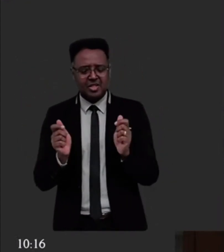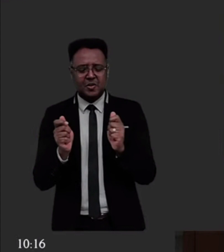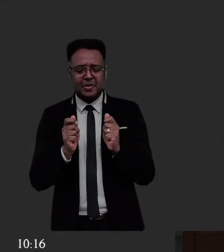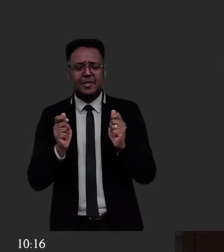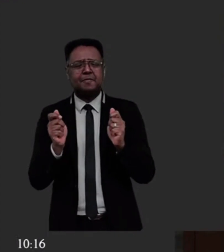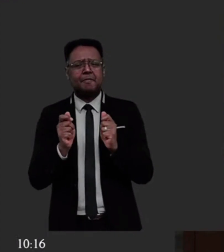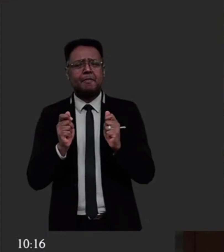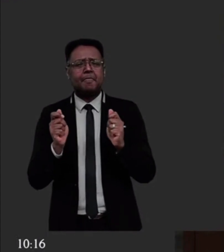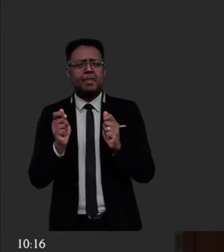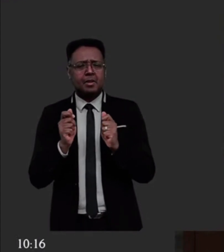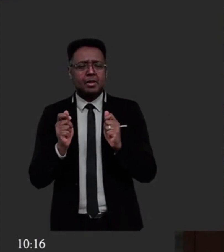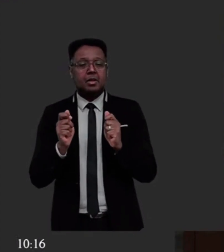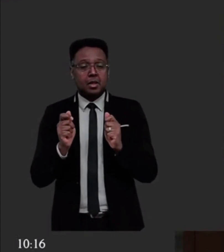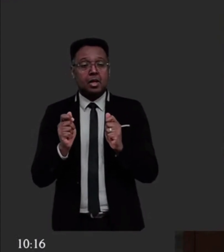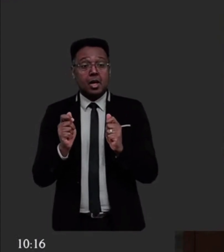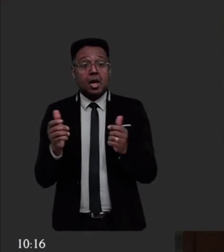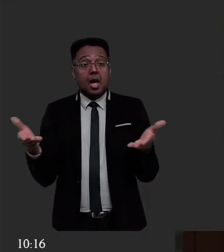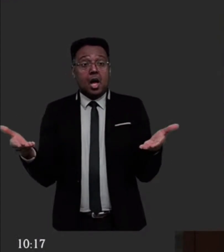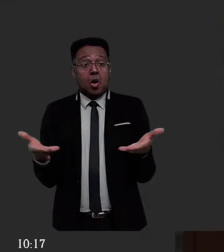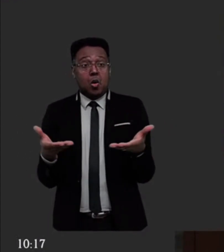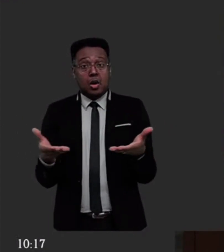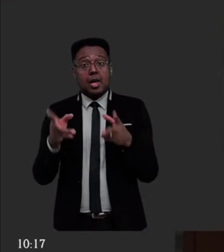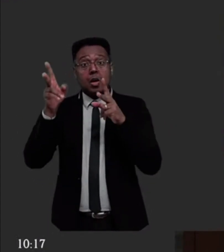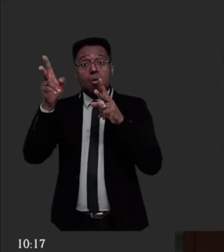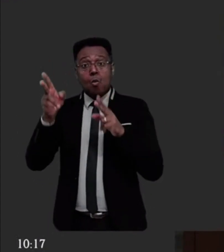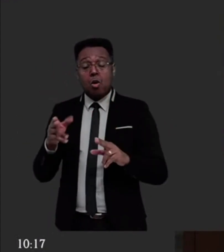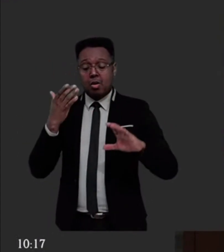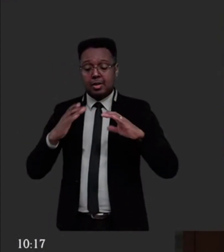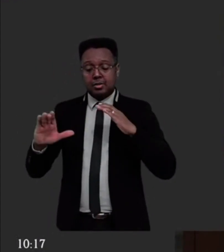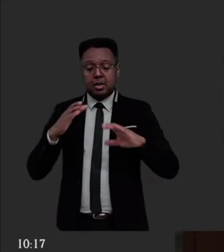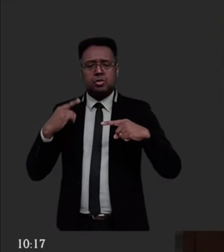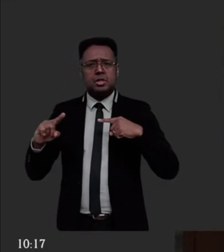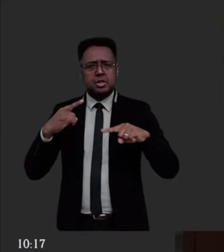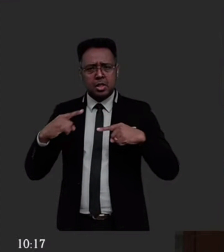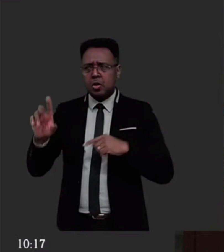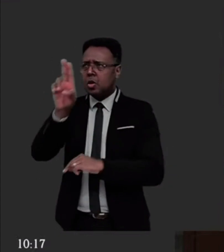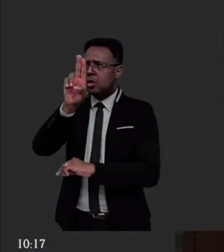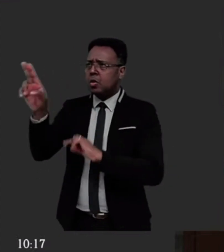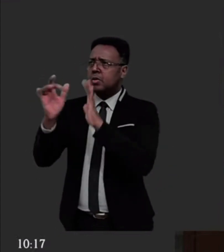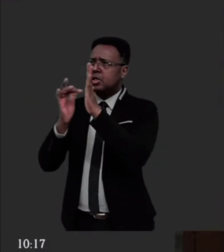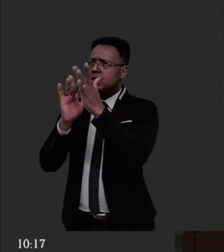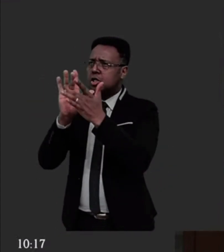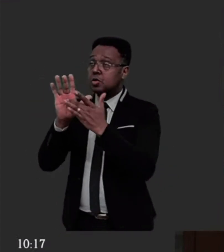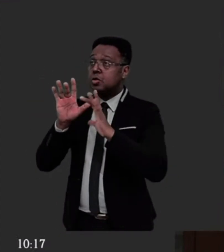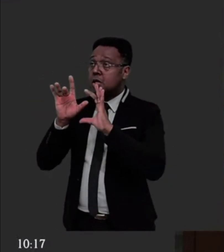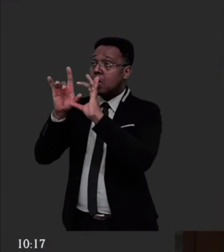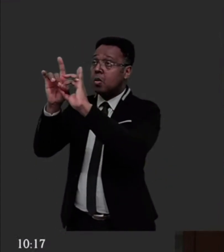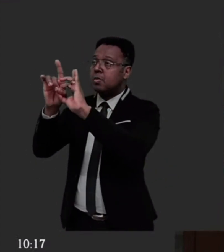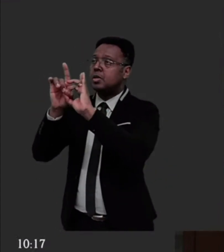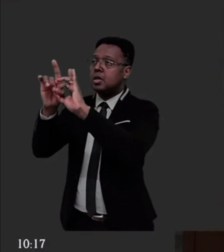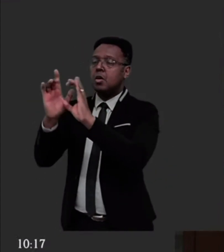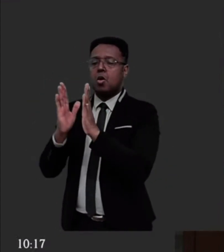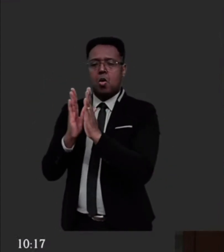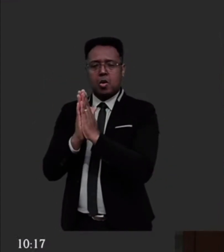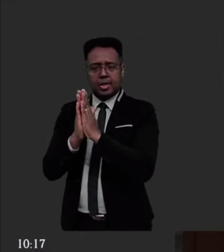Assim, sob o sangue de Jesus, como cantamos este hino, nesta mesma comunhão, busquemos a face de Deus em